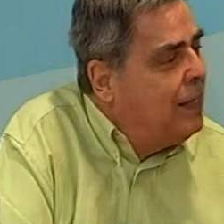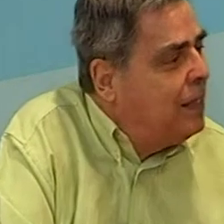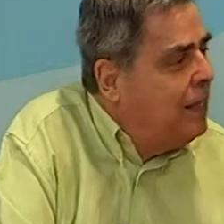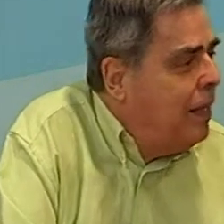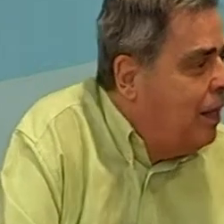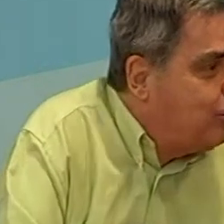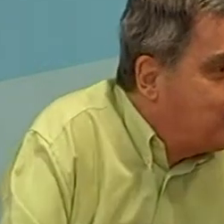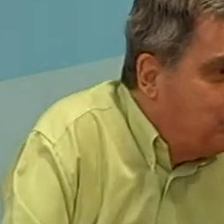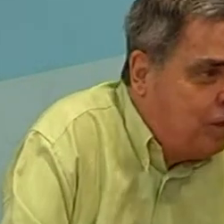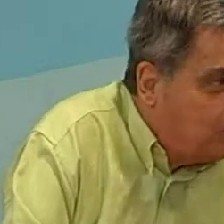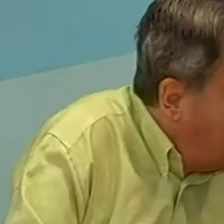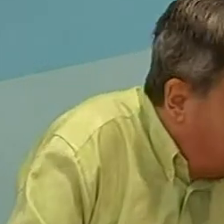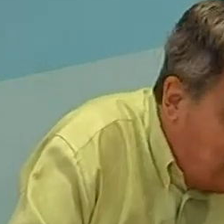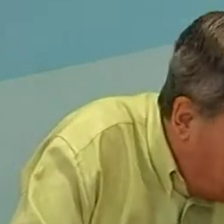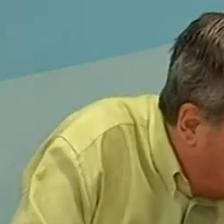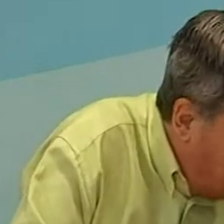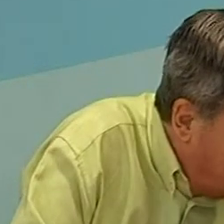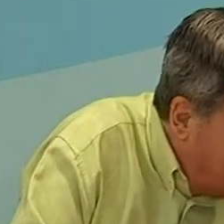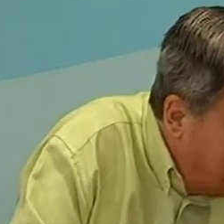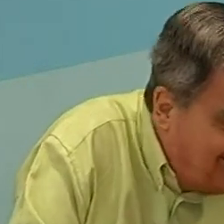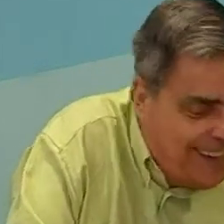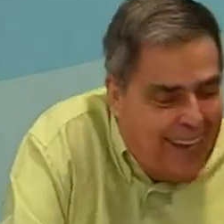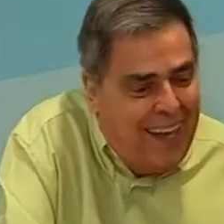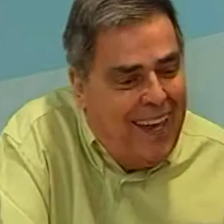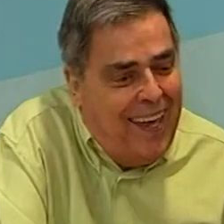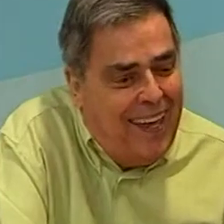el penalti se tira desde los 11 metros siempre.